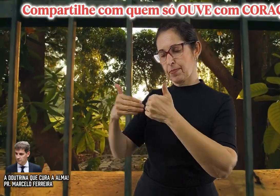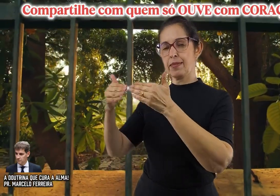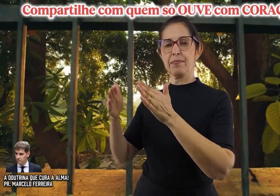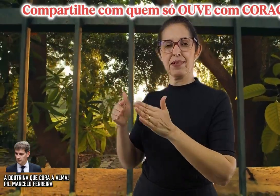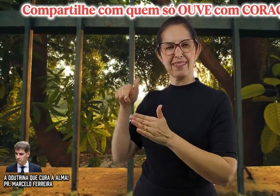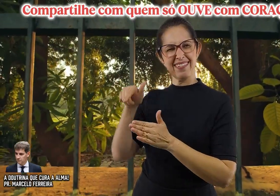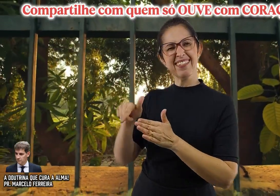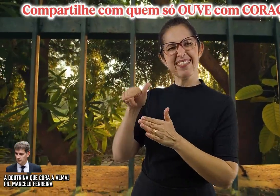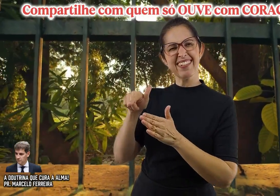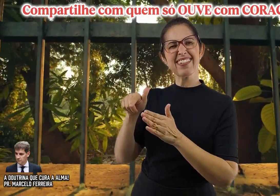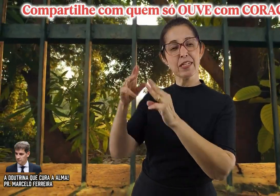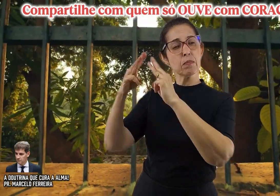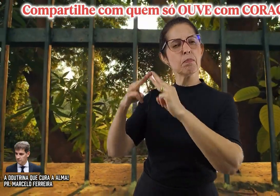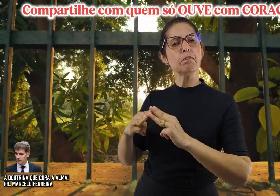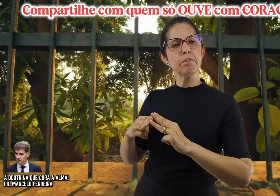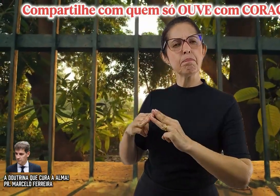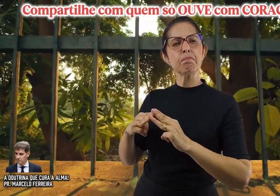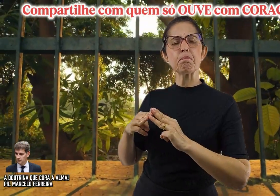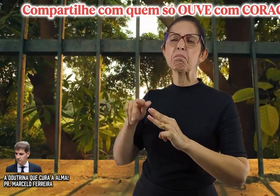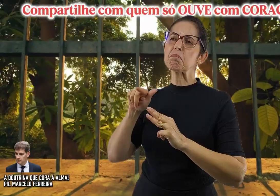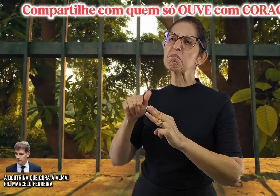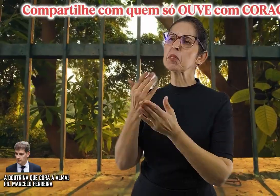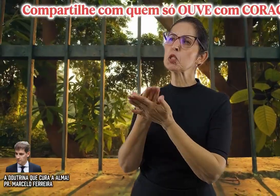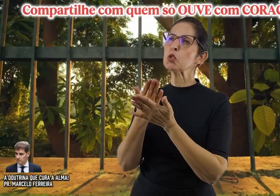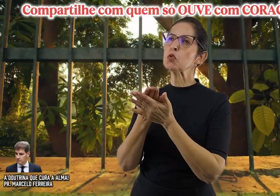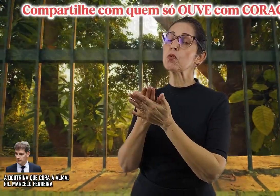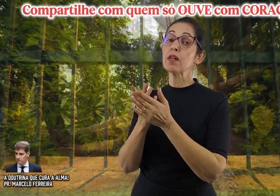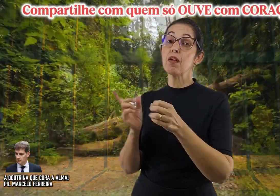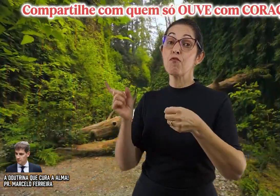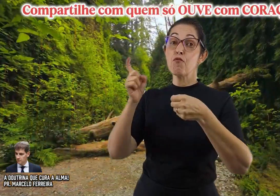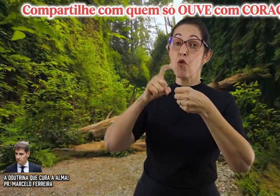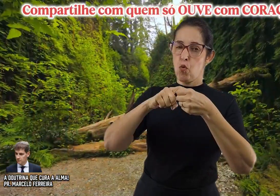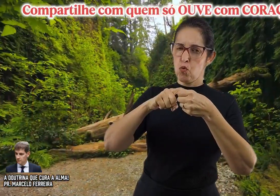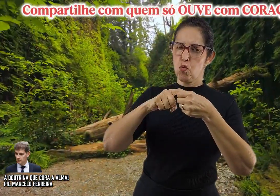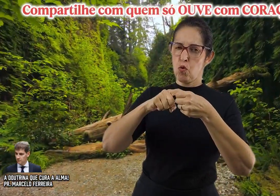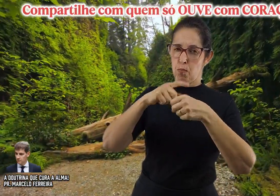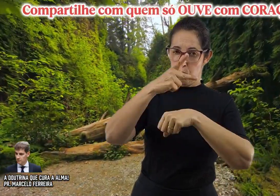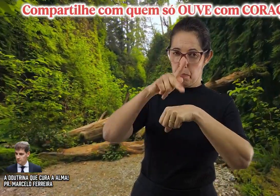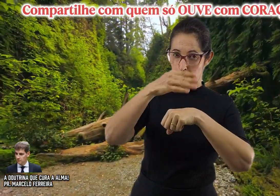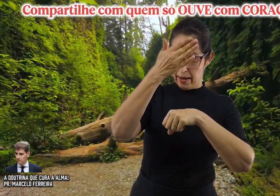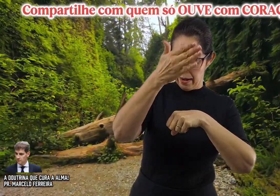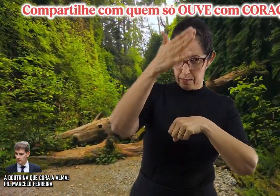igreja. Ela fez o principiante, voltou, e o esposo dela não é convertido.